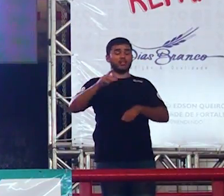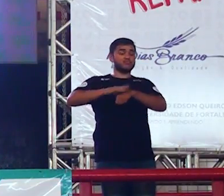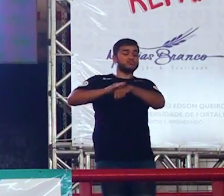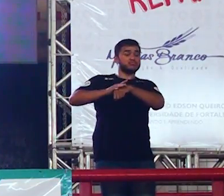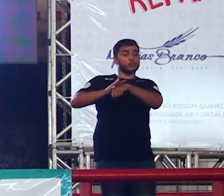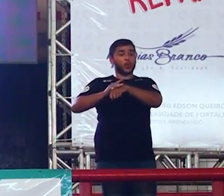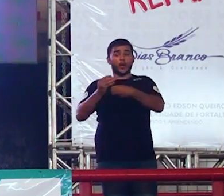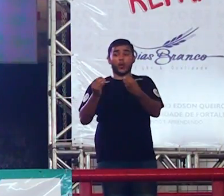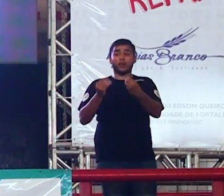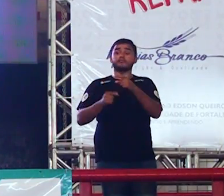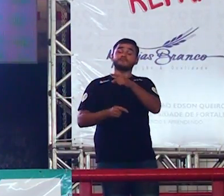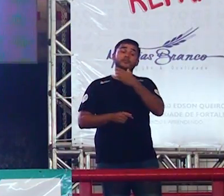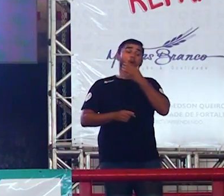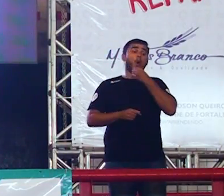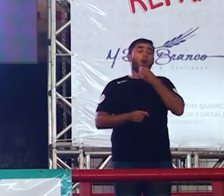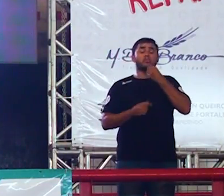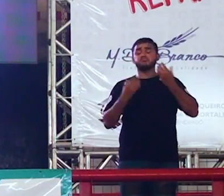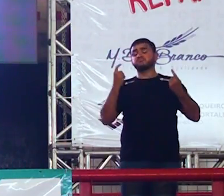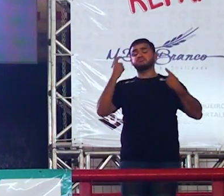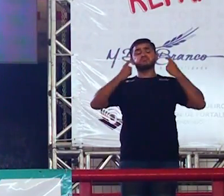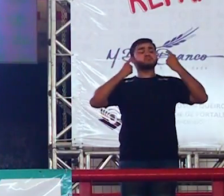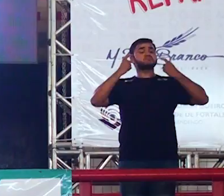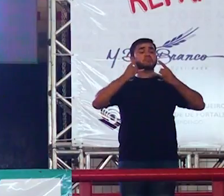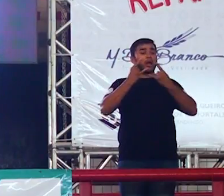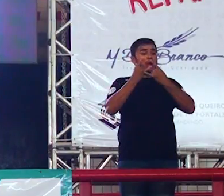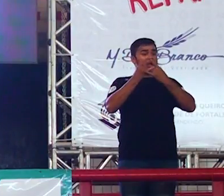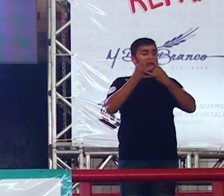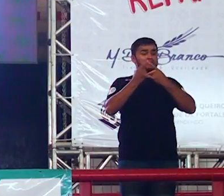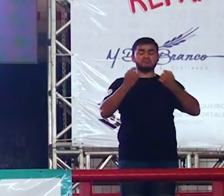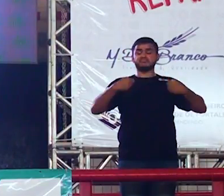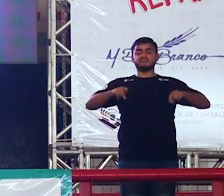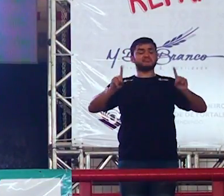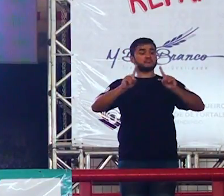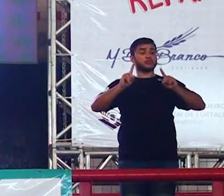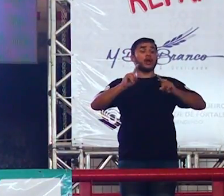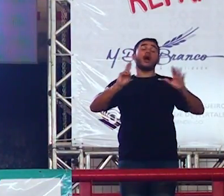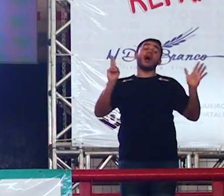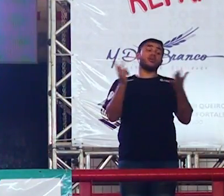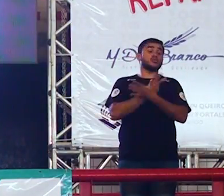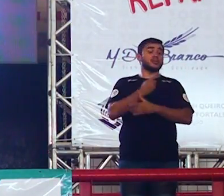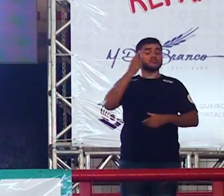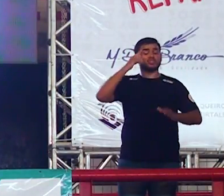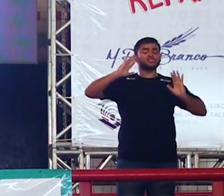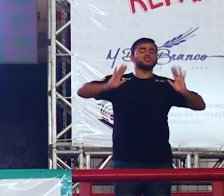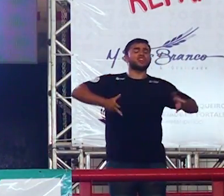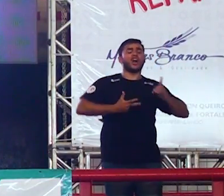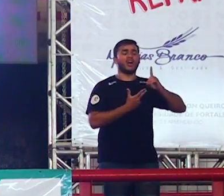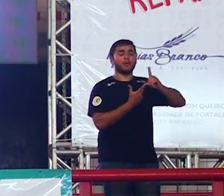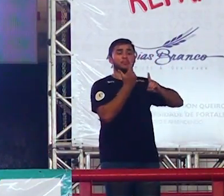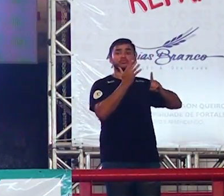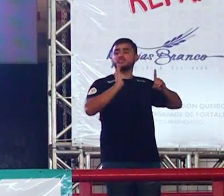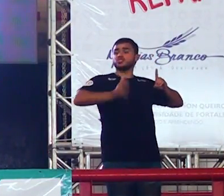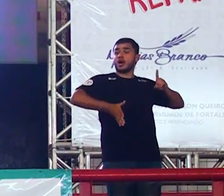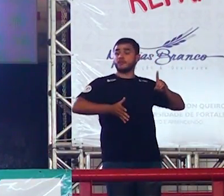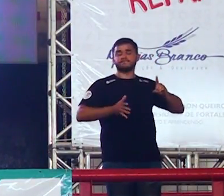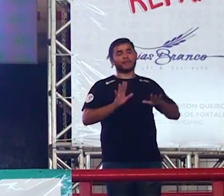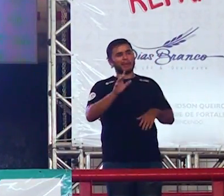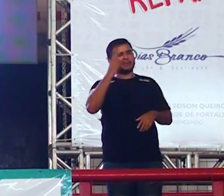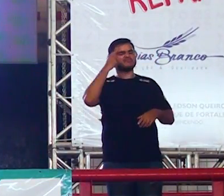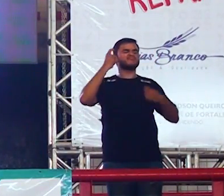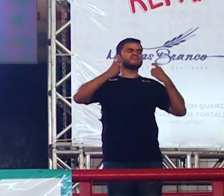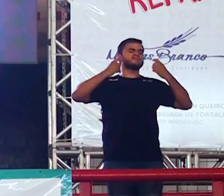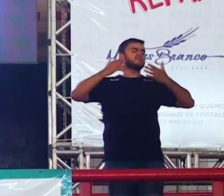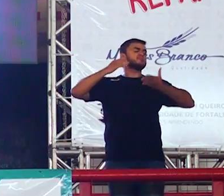aponta que homens não se preocupam em usar preservativo após a vasectomia, o que aumenta, assim, o risco do contágio de